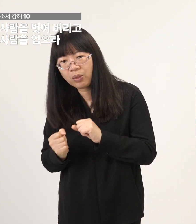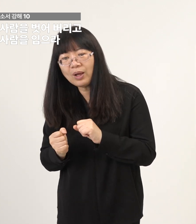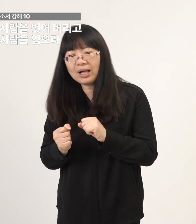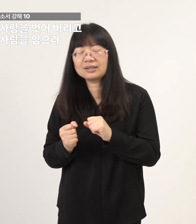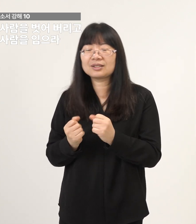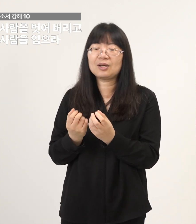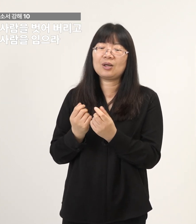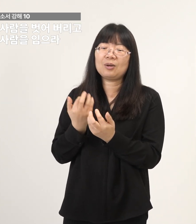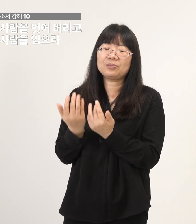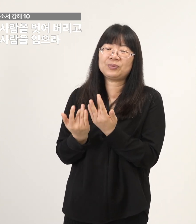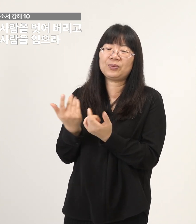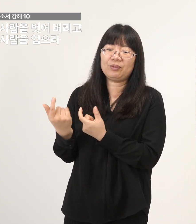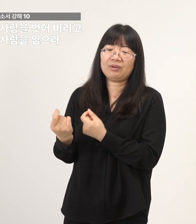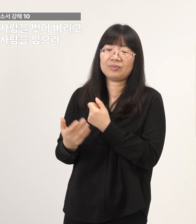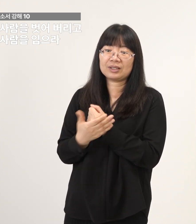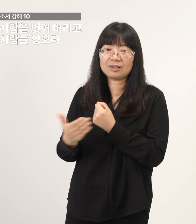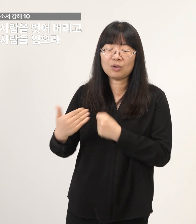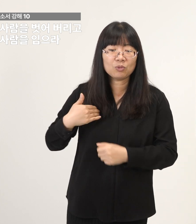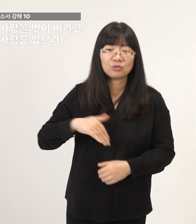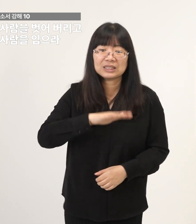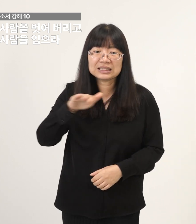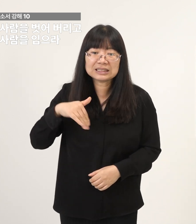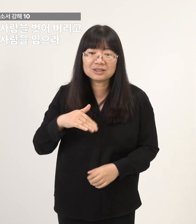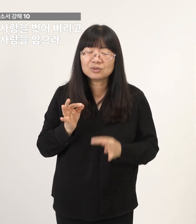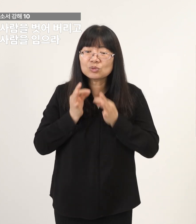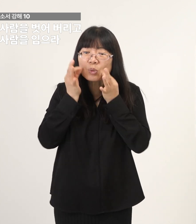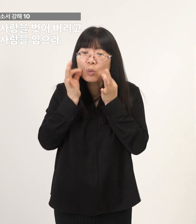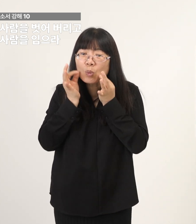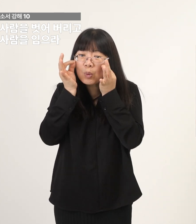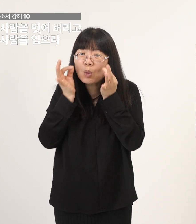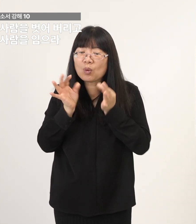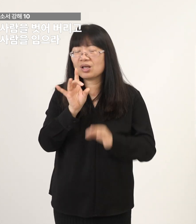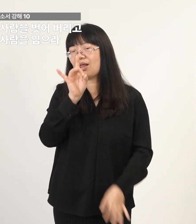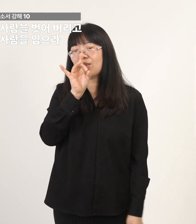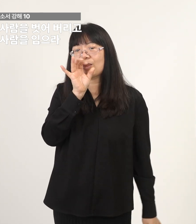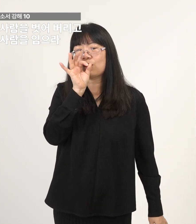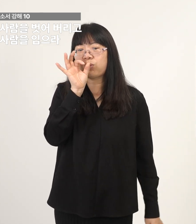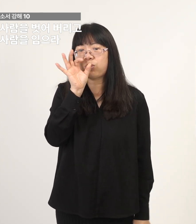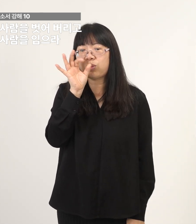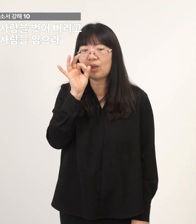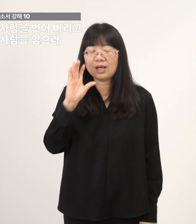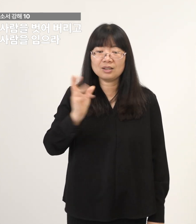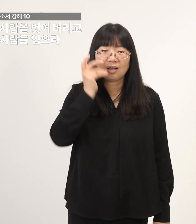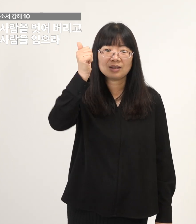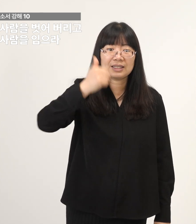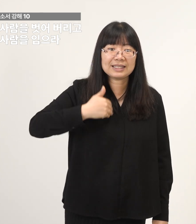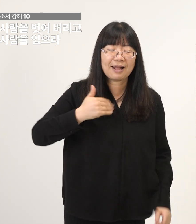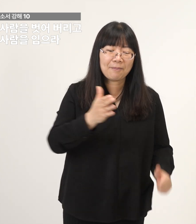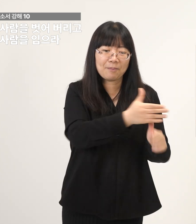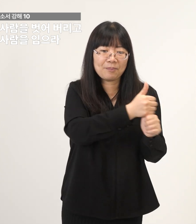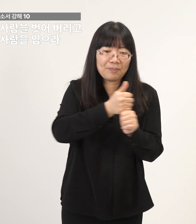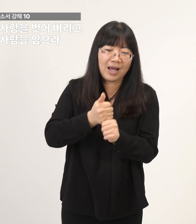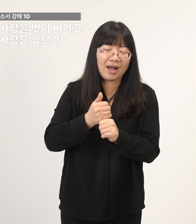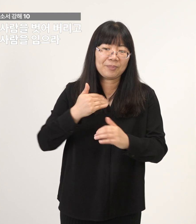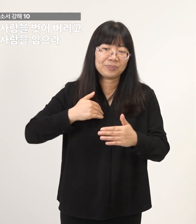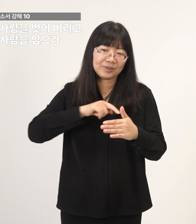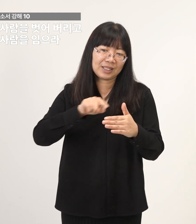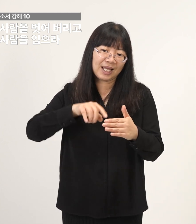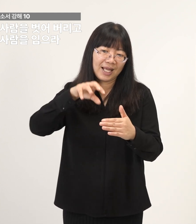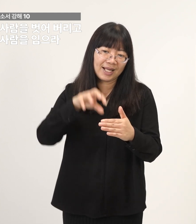우리 노력으로는 안 돼요. 그러니까 성령께서 나를 사로잡으셔서 내